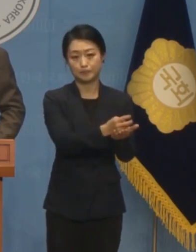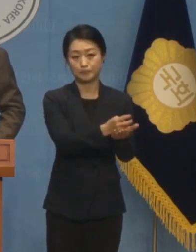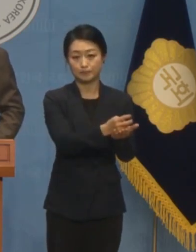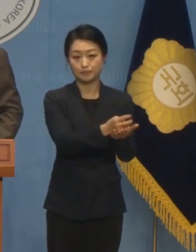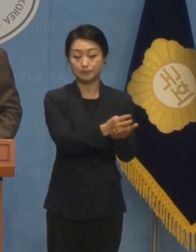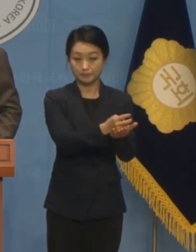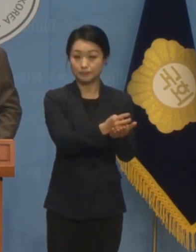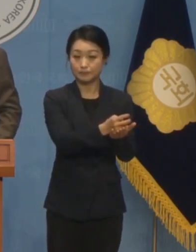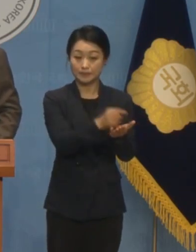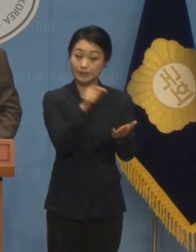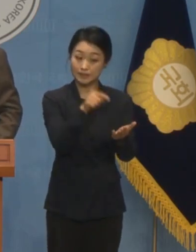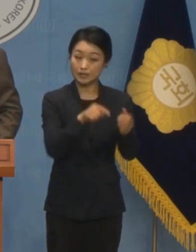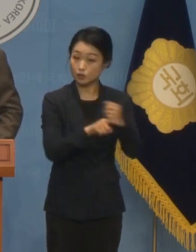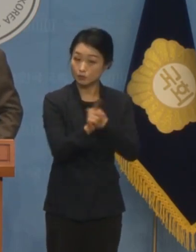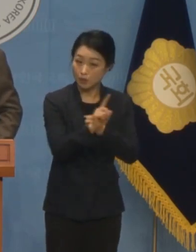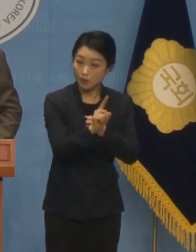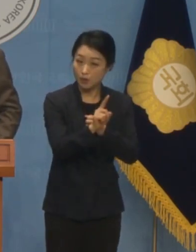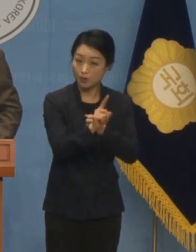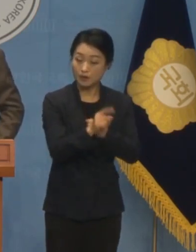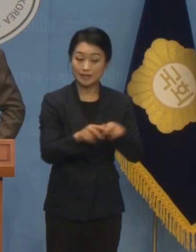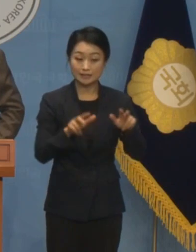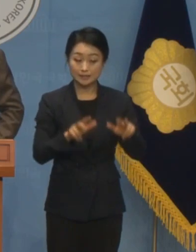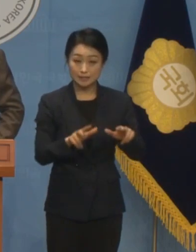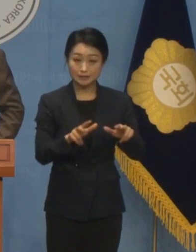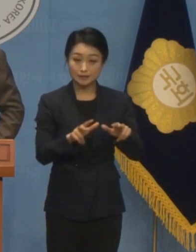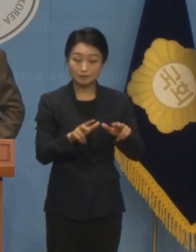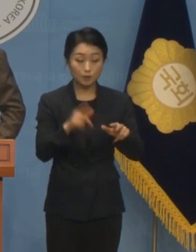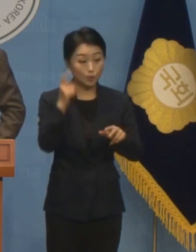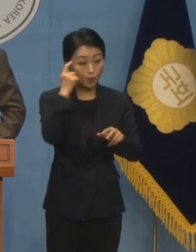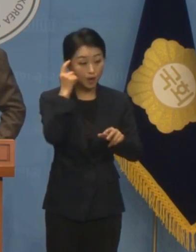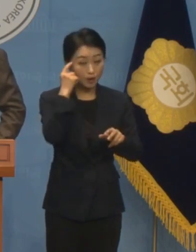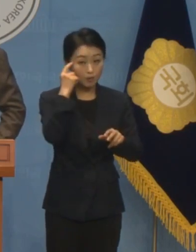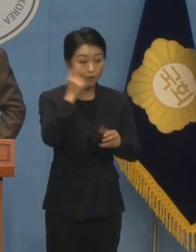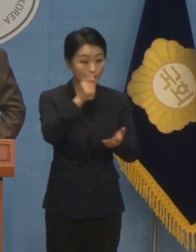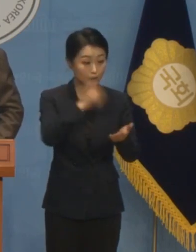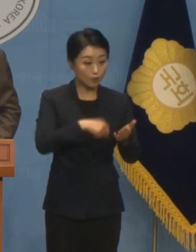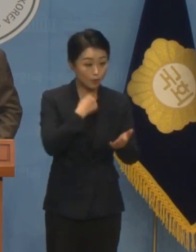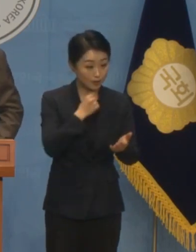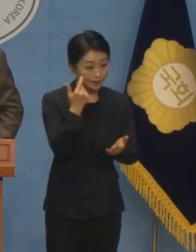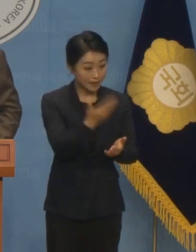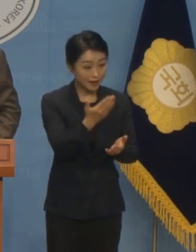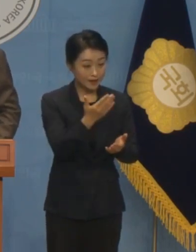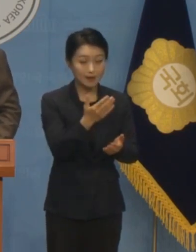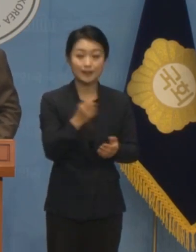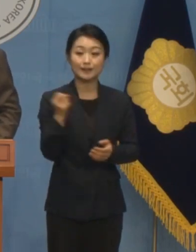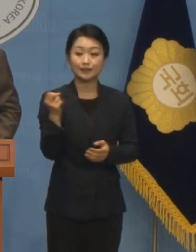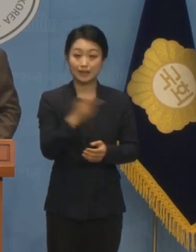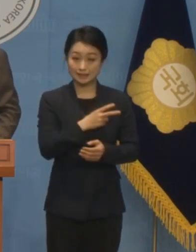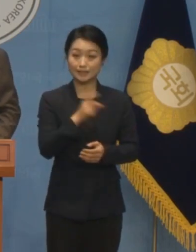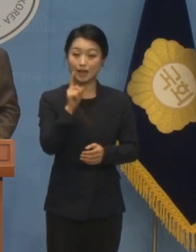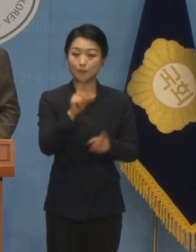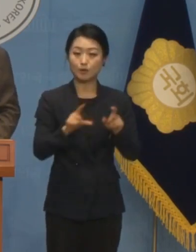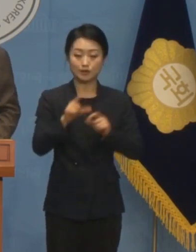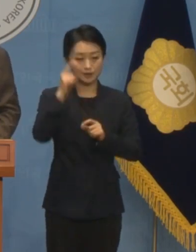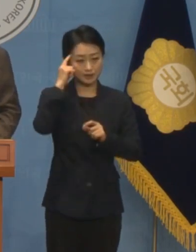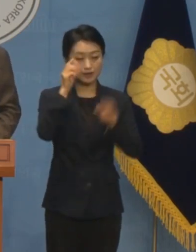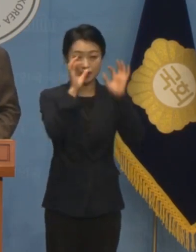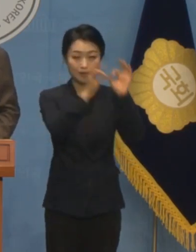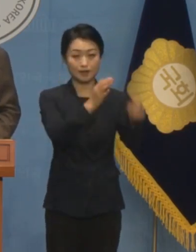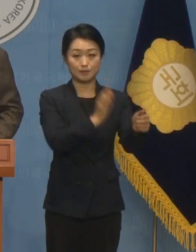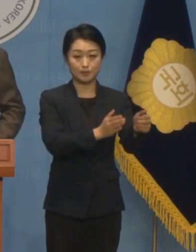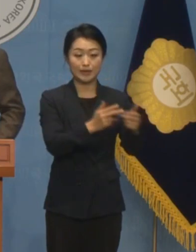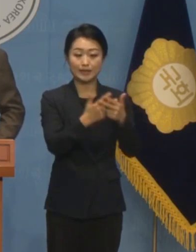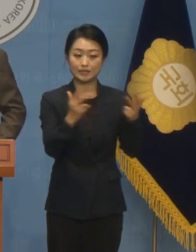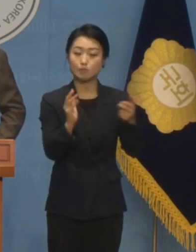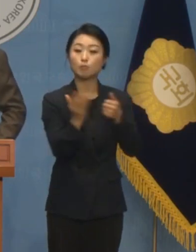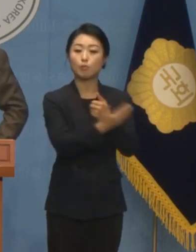왜 그랬는지, 그리고 지금은 뭐가 달라졌는지 민주당에 다시 한번 묻습니다. 이재명